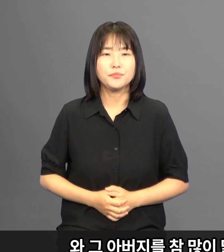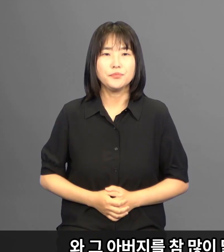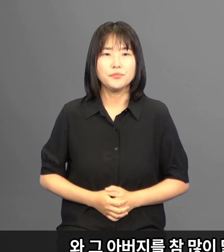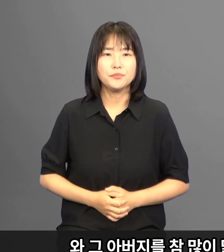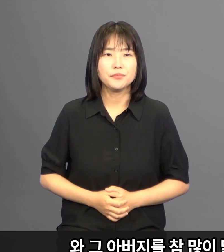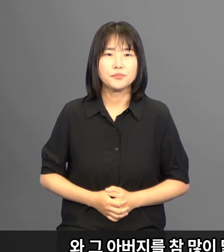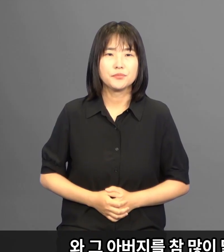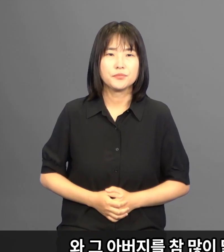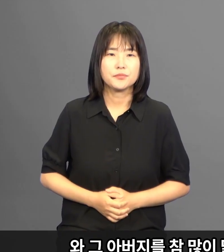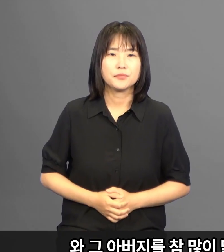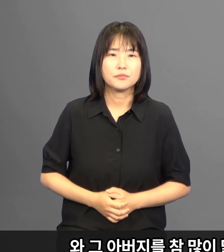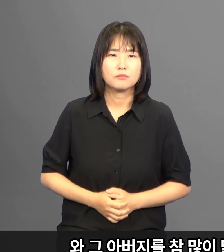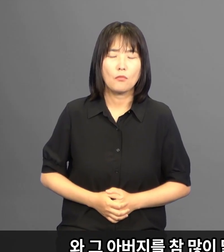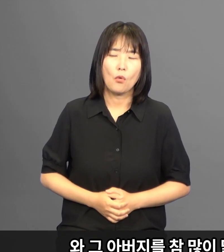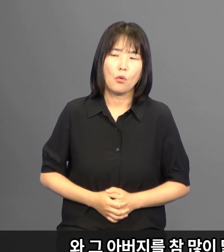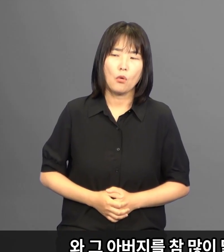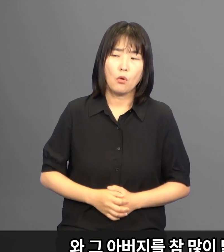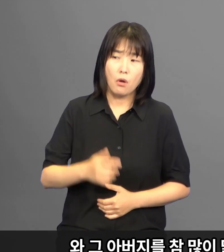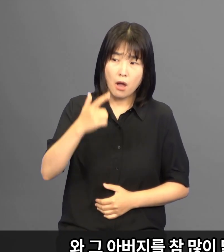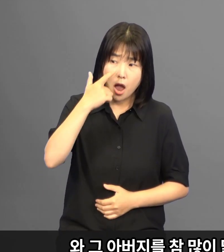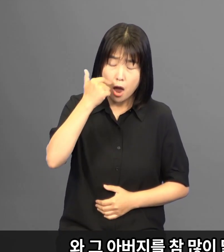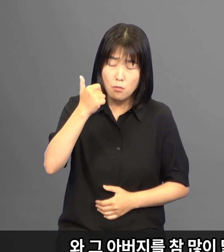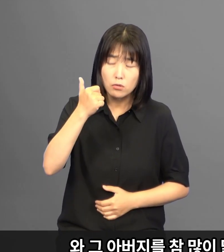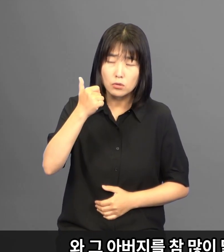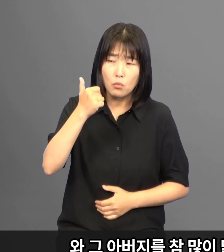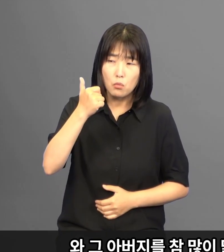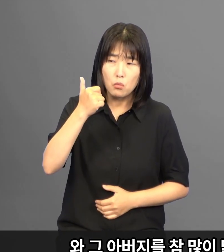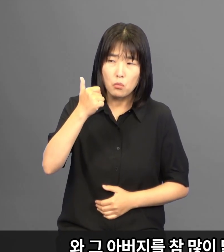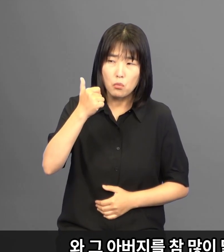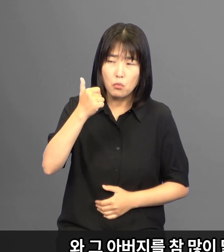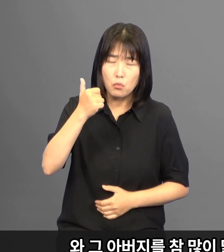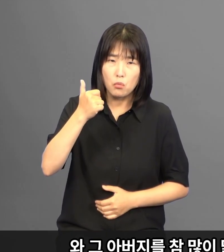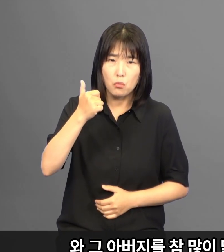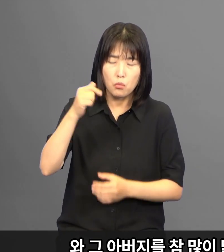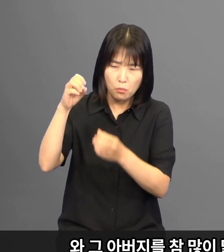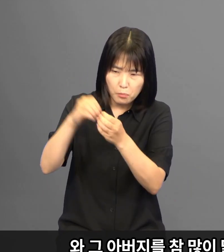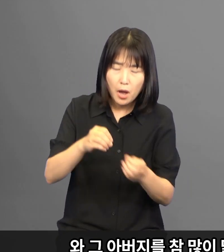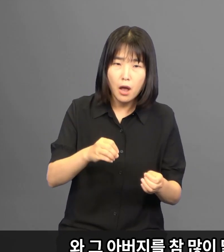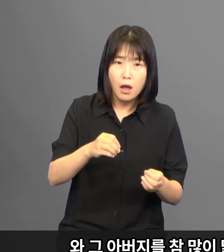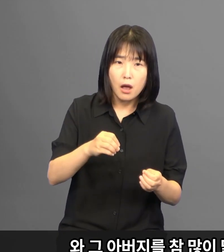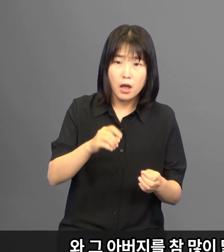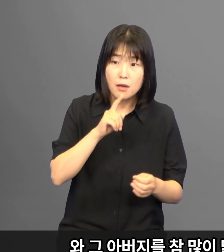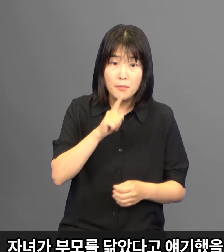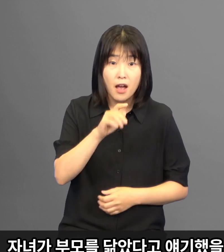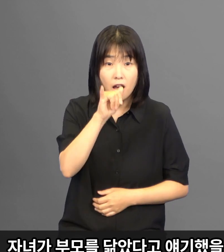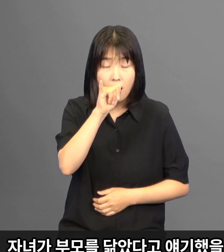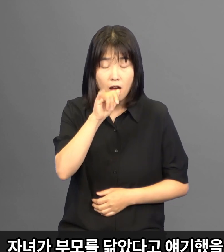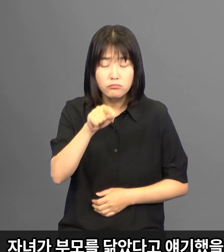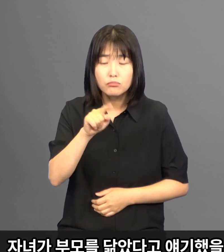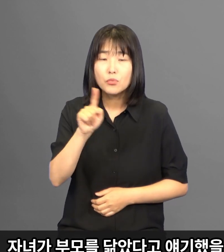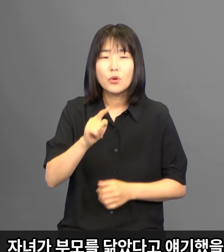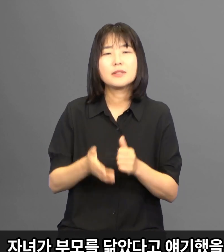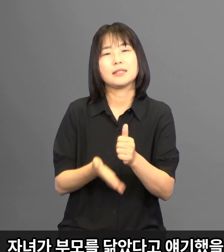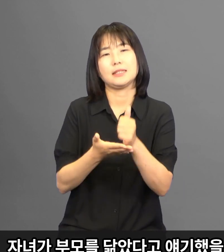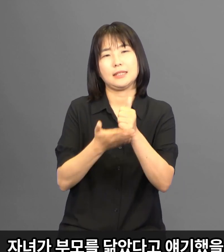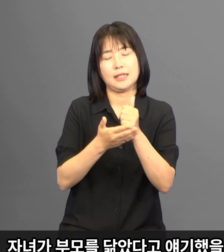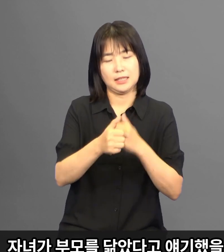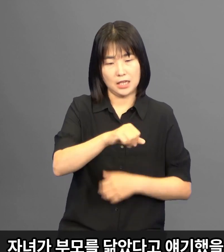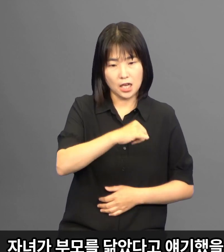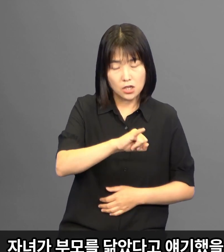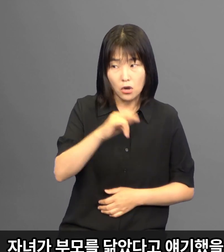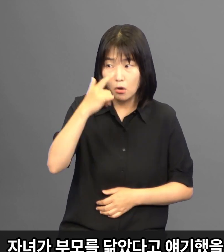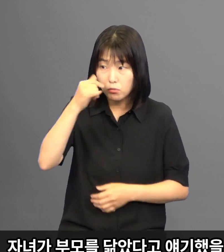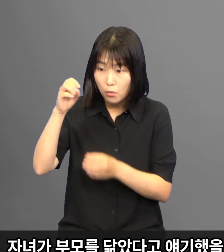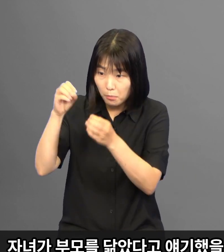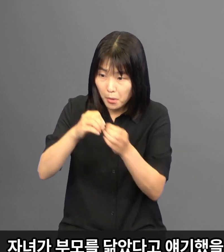있습니다. 와, 그 아버지를 참 많이 닮았구나. 보통 이것은 칭찬이죠. 자녀가 부모를 닮았다고 얘기했을 때는